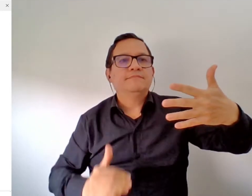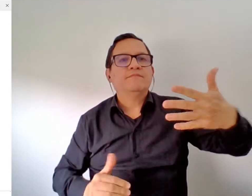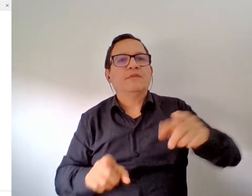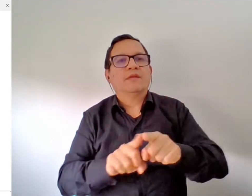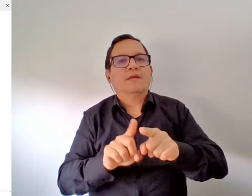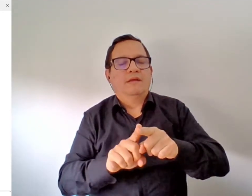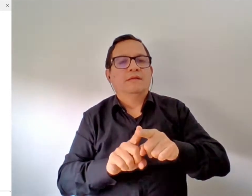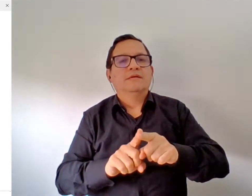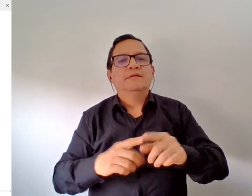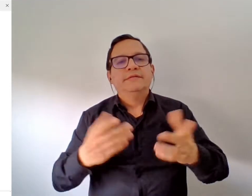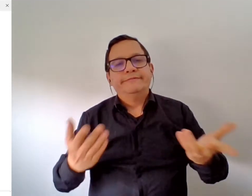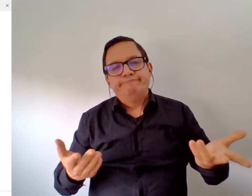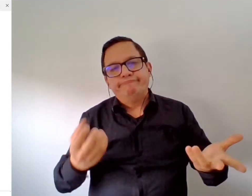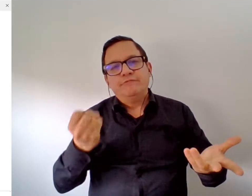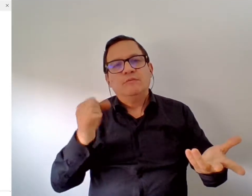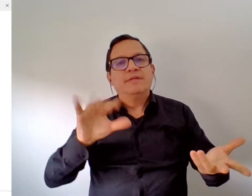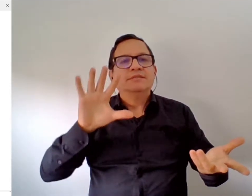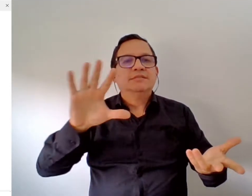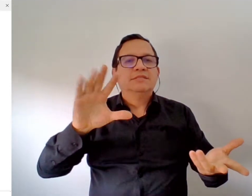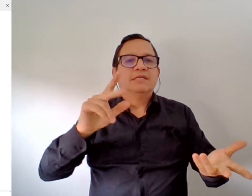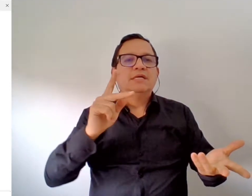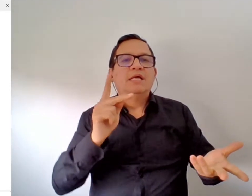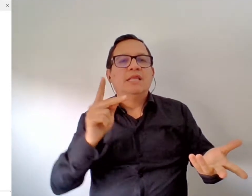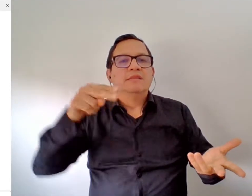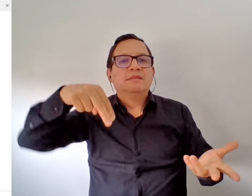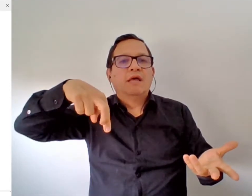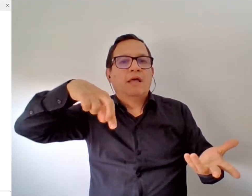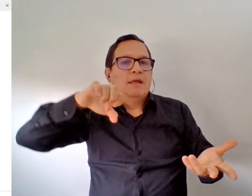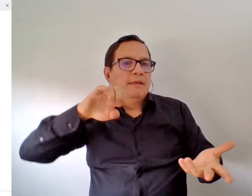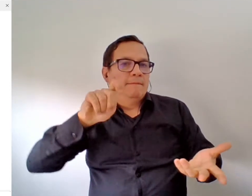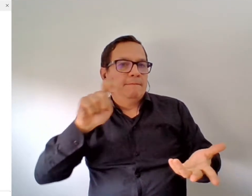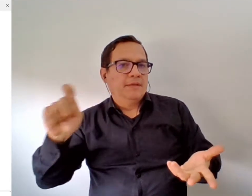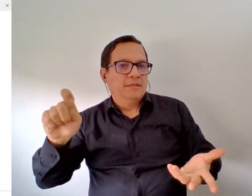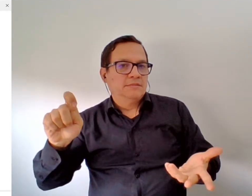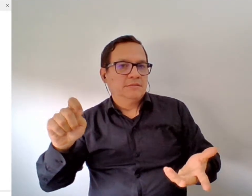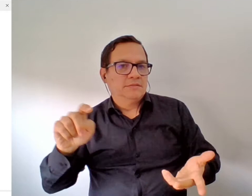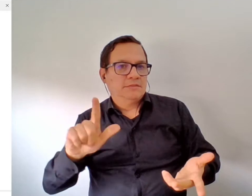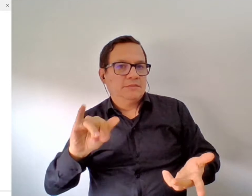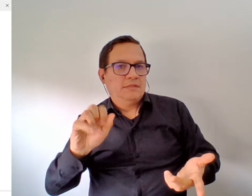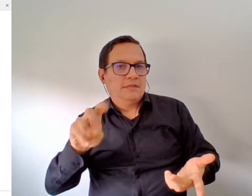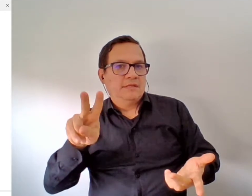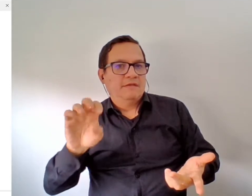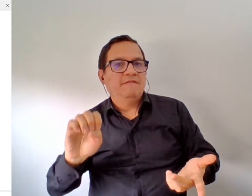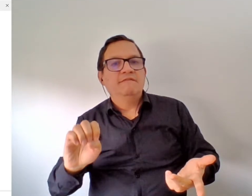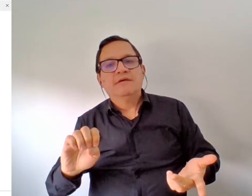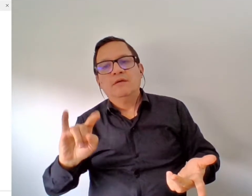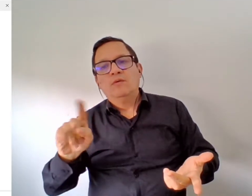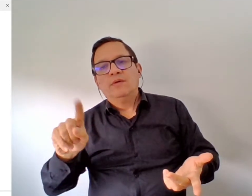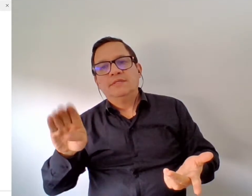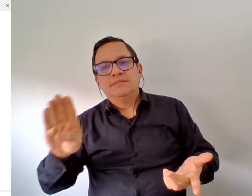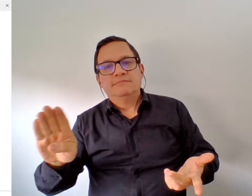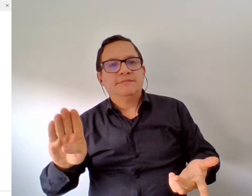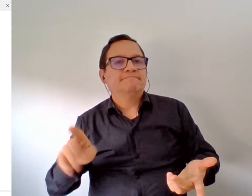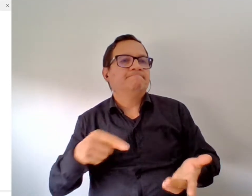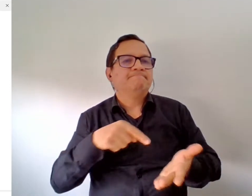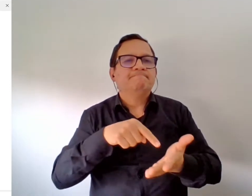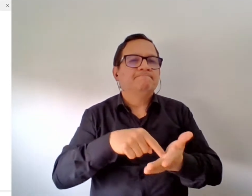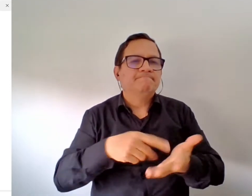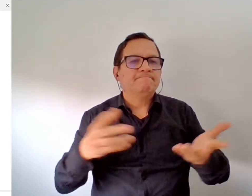Tabla number 5. Knoppix Live USB. Paso en la instalación.